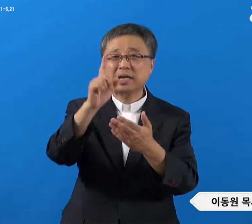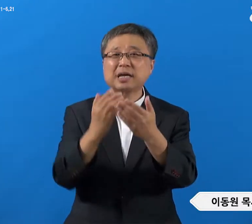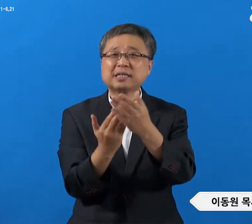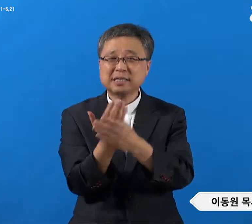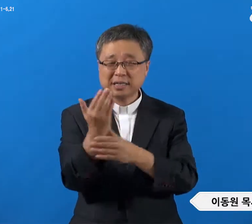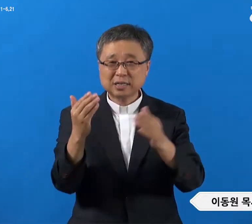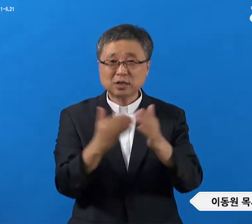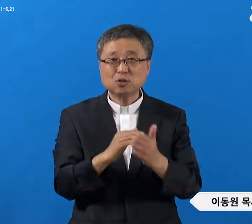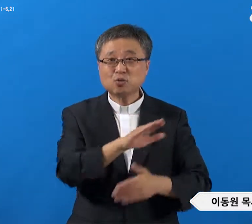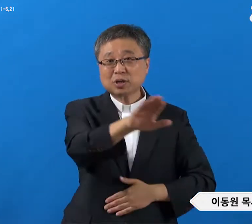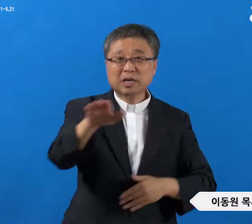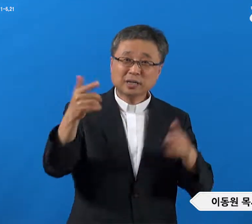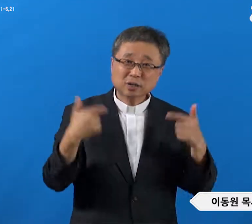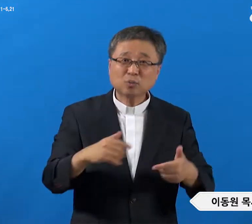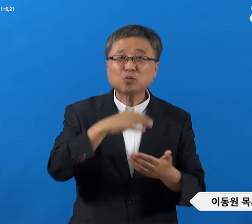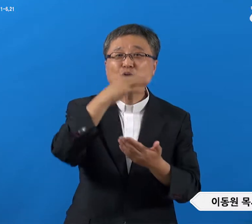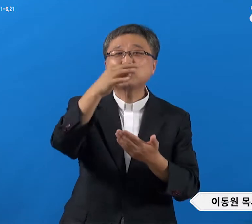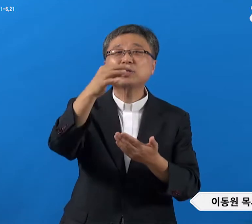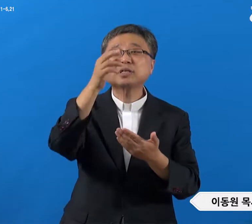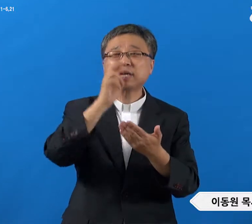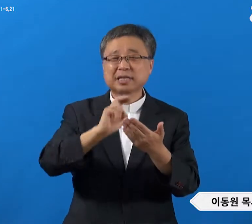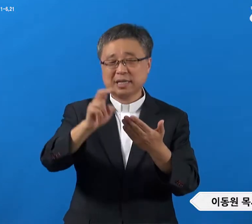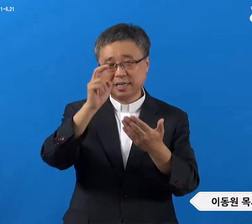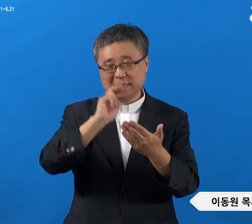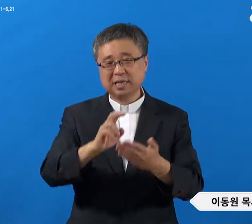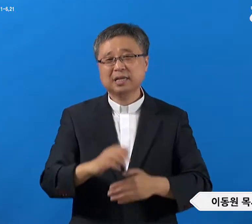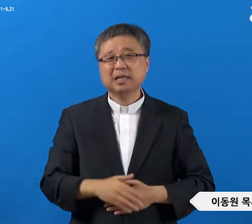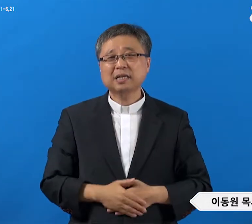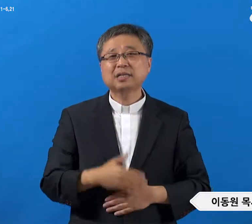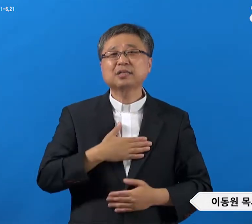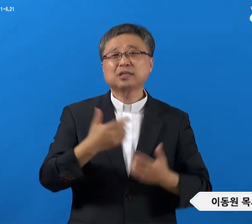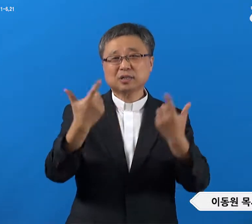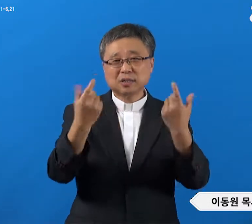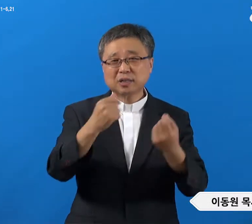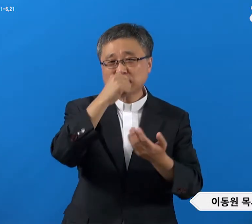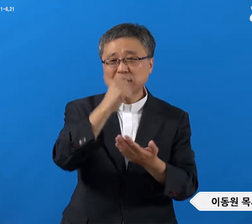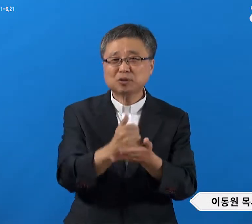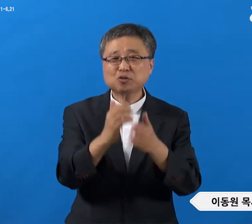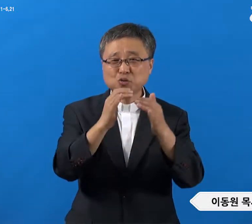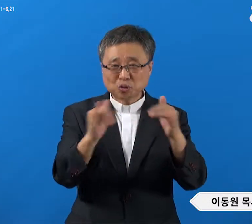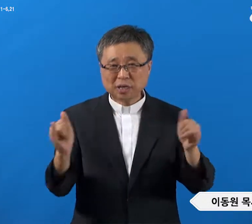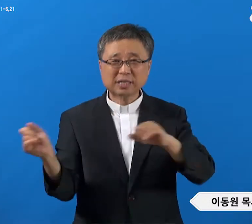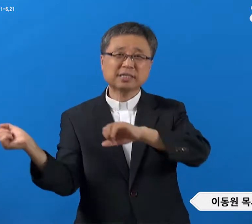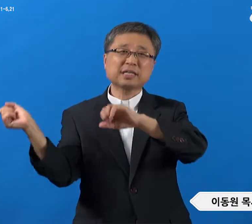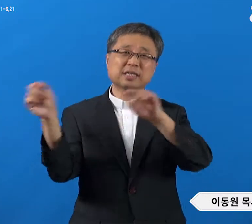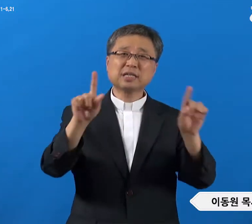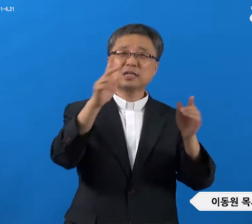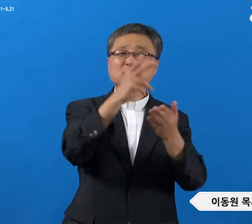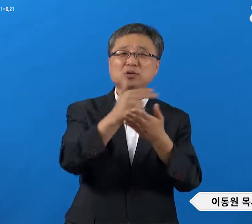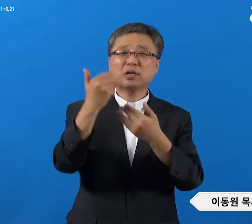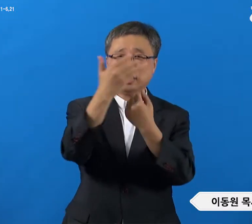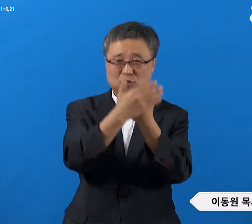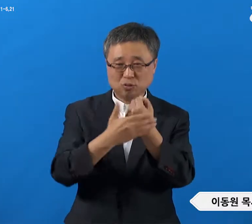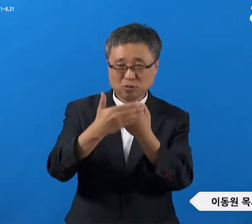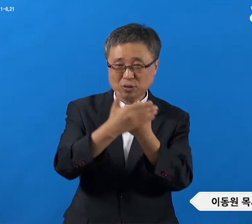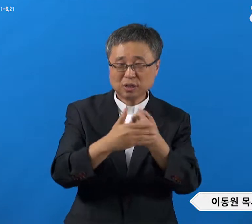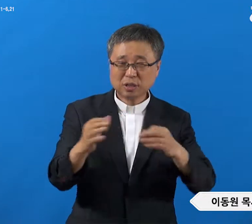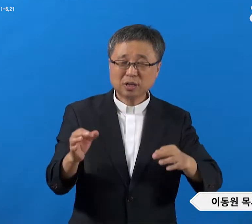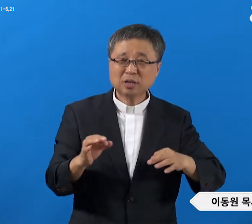것입니다. 우리가 늘 부르는 찬양입니다. 나 같은 죄인 살리신 주 은혜